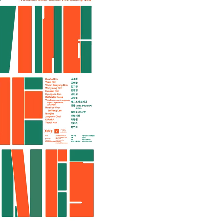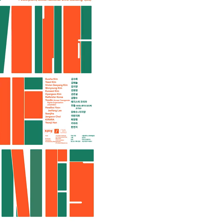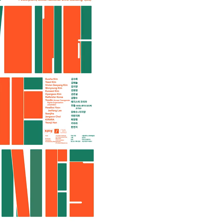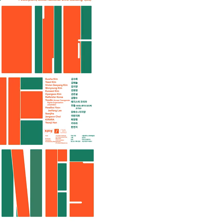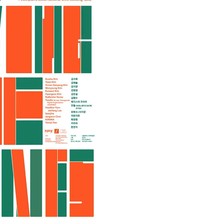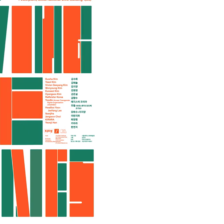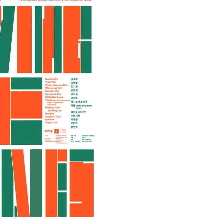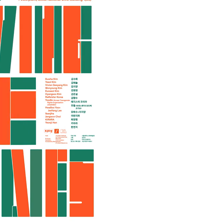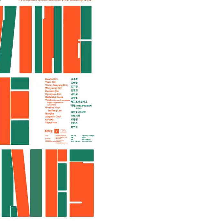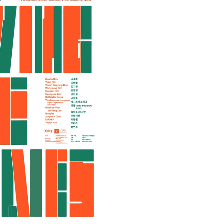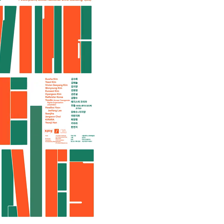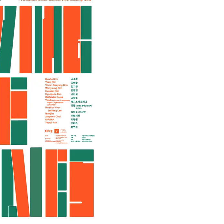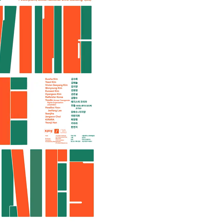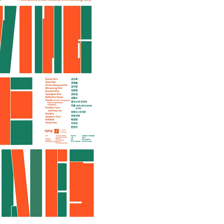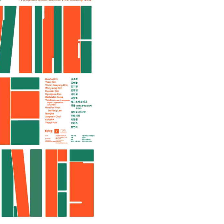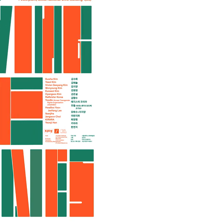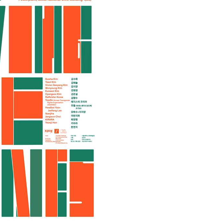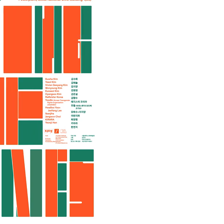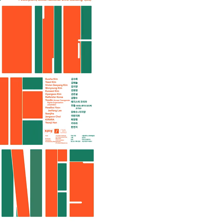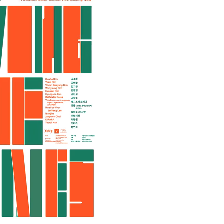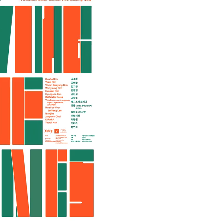영상에서 아멘